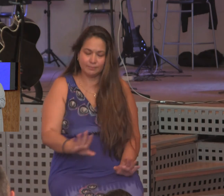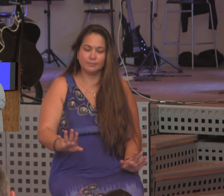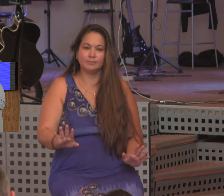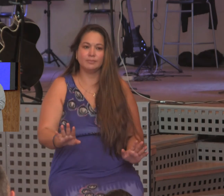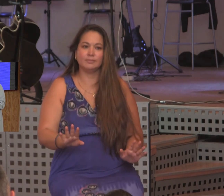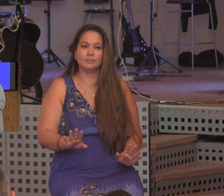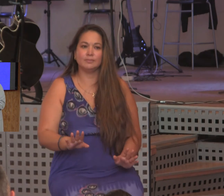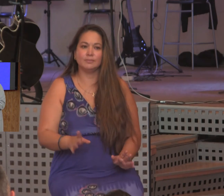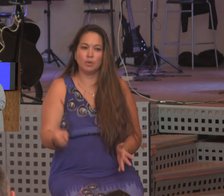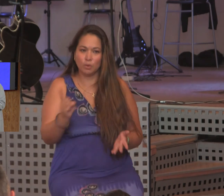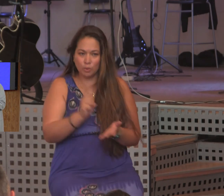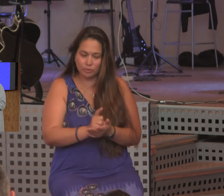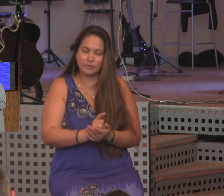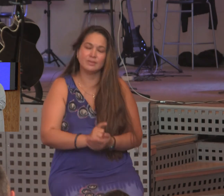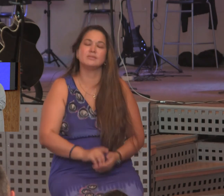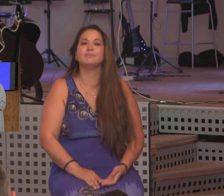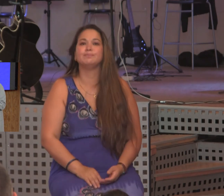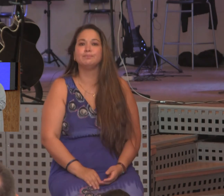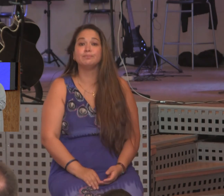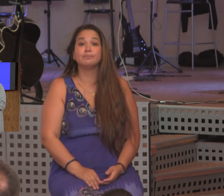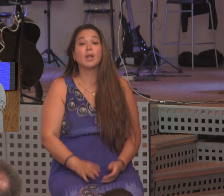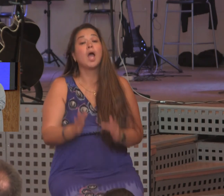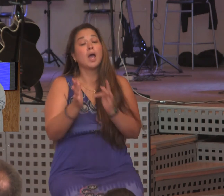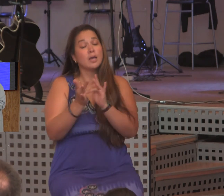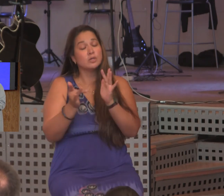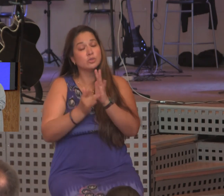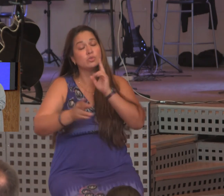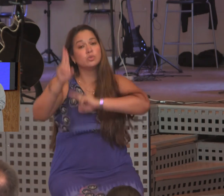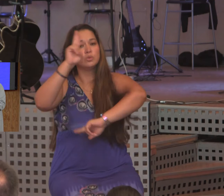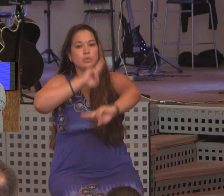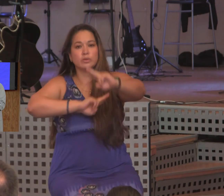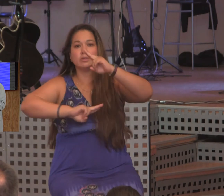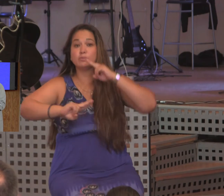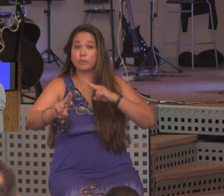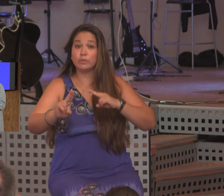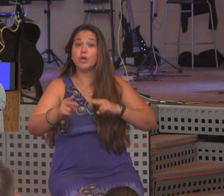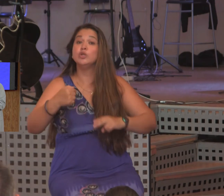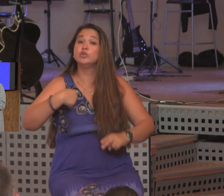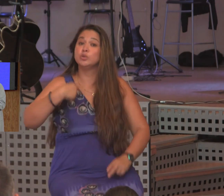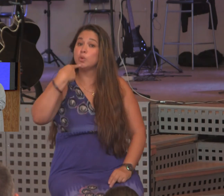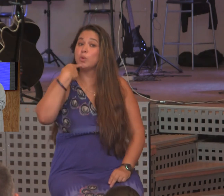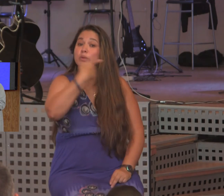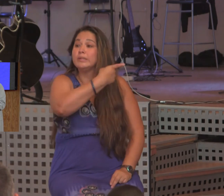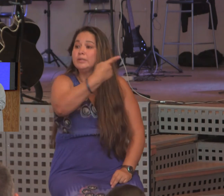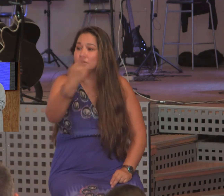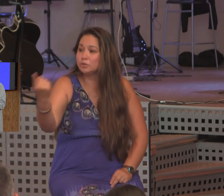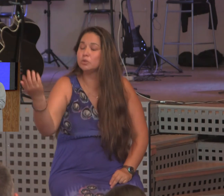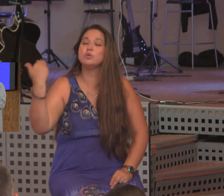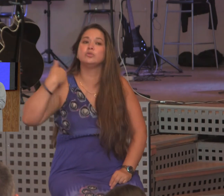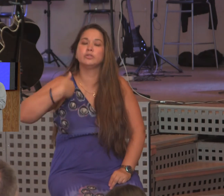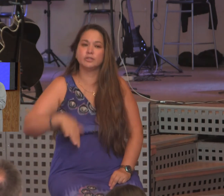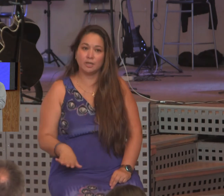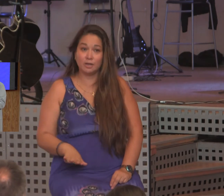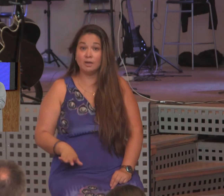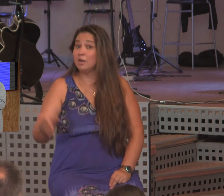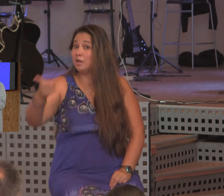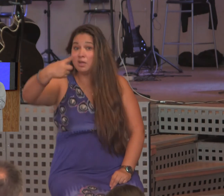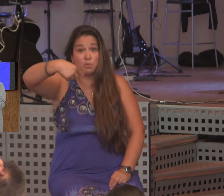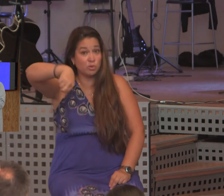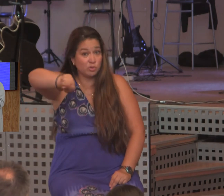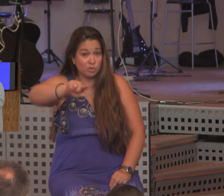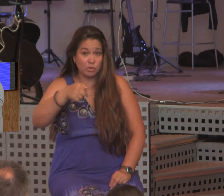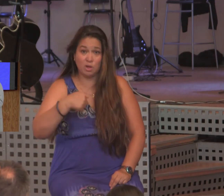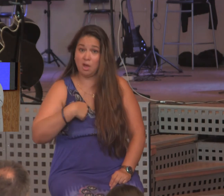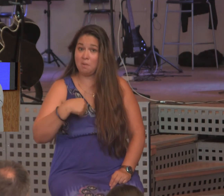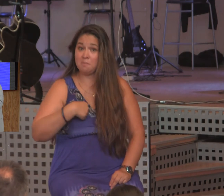repetición ellos entienden. Jesús les respondió, os lo he dicho y no me